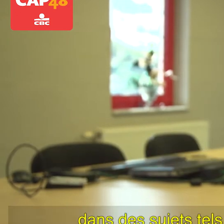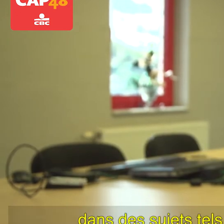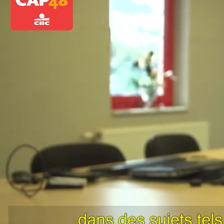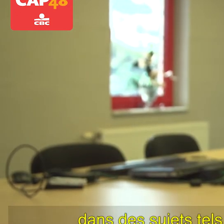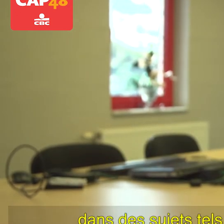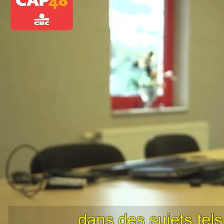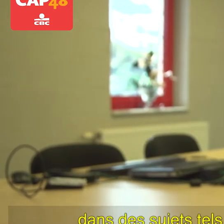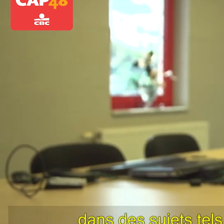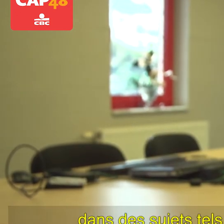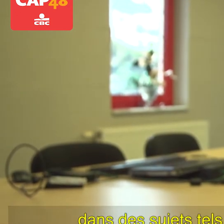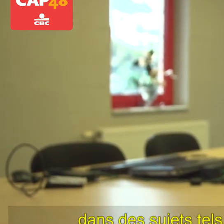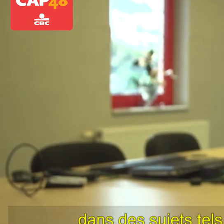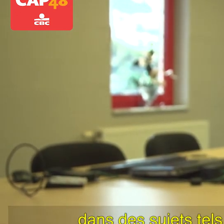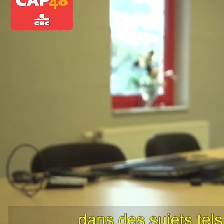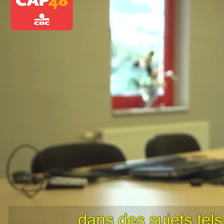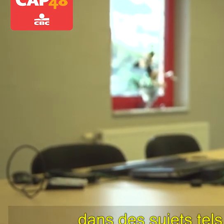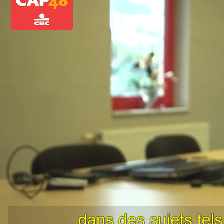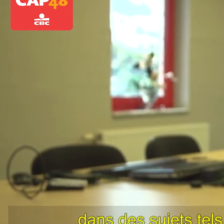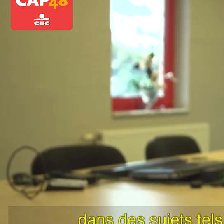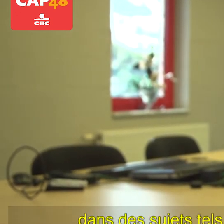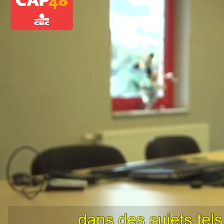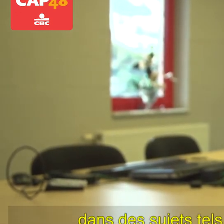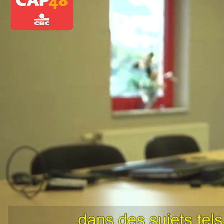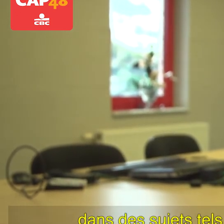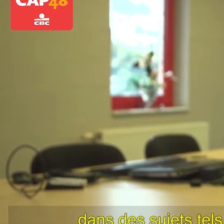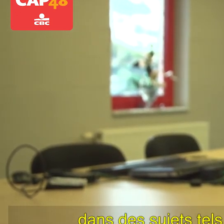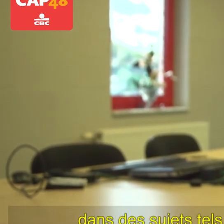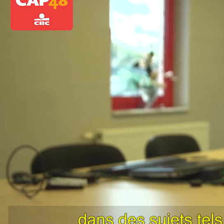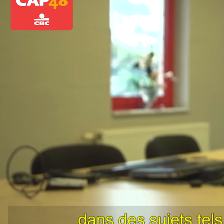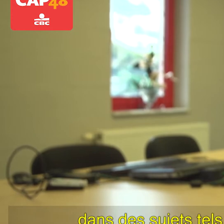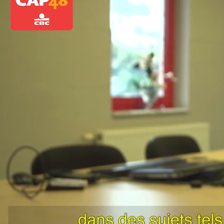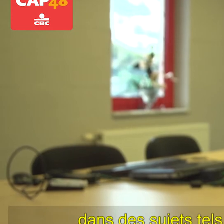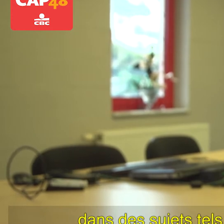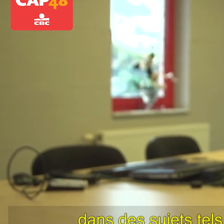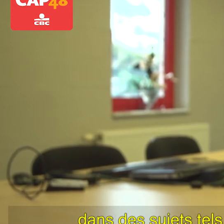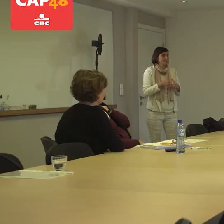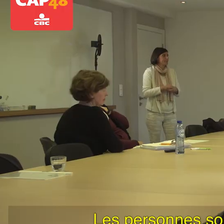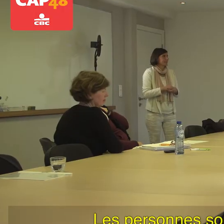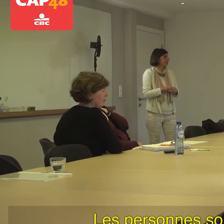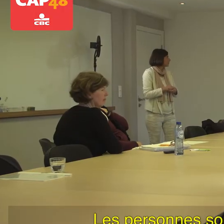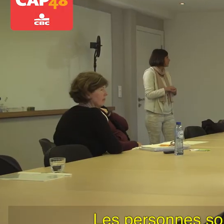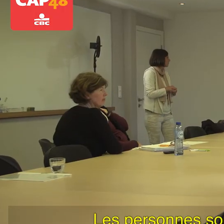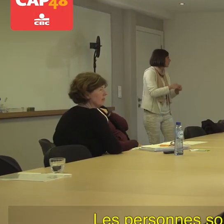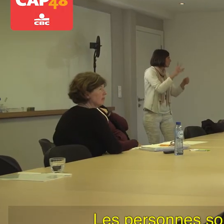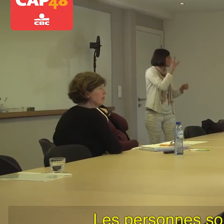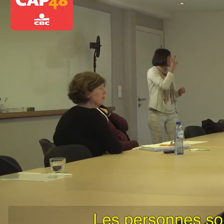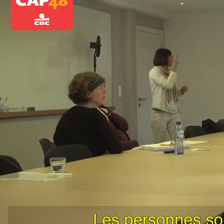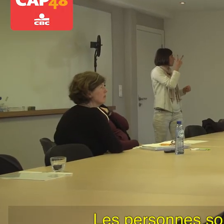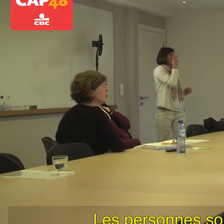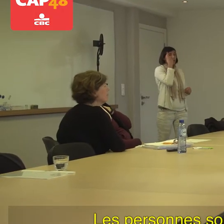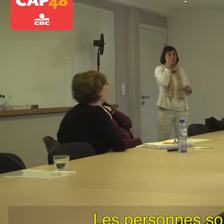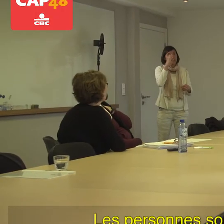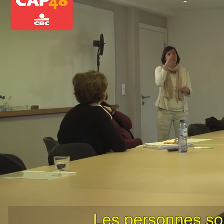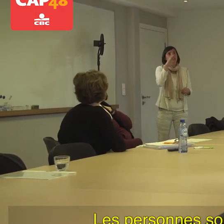dans des sujets tels que la gestion, la comptabilité, les ressources humaines, la communication. Donc les